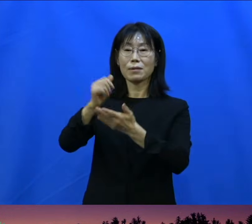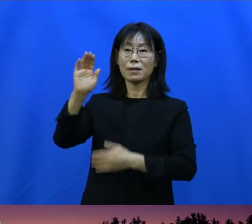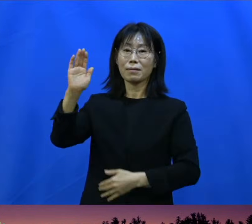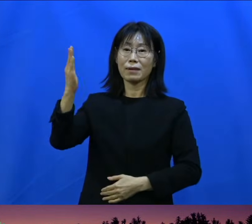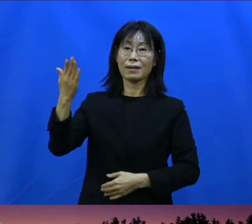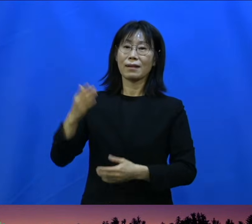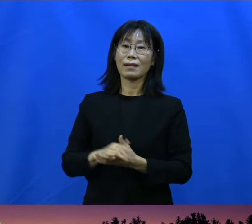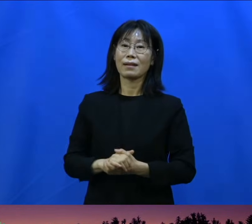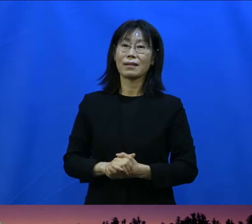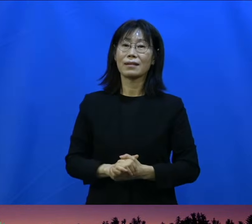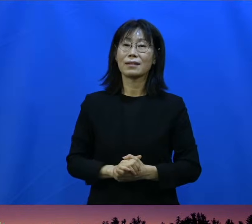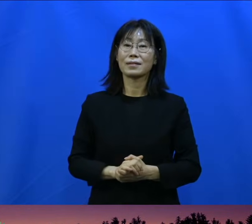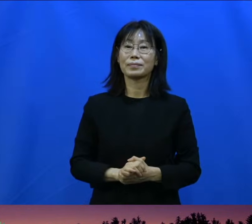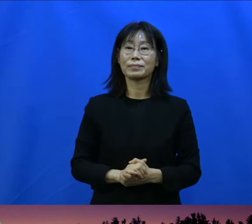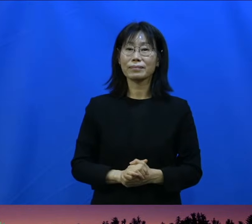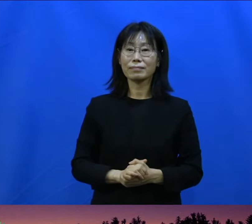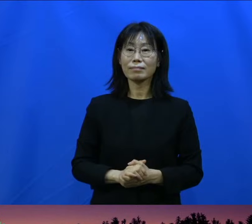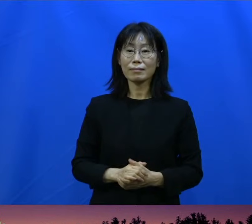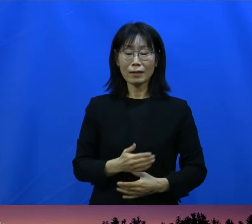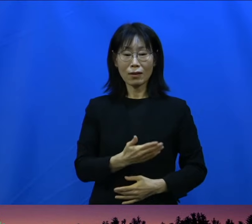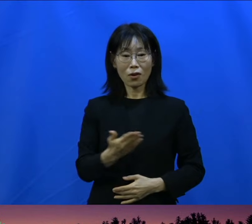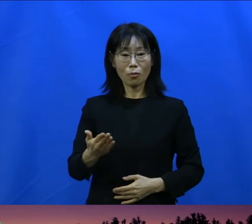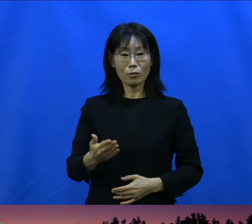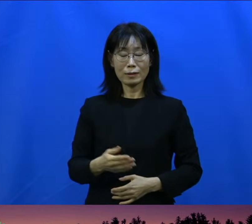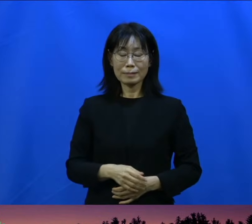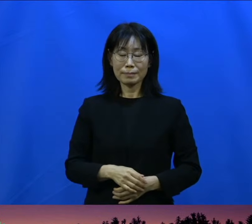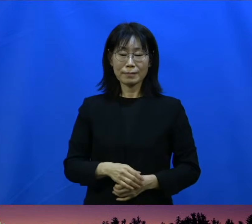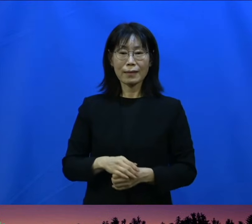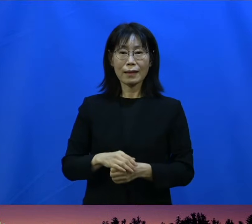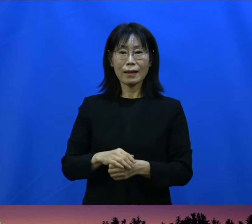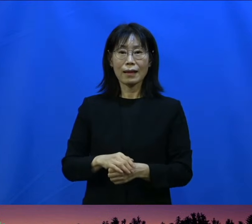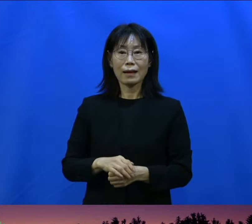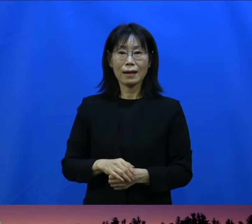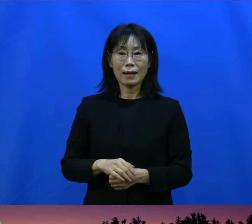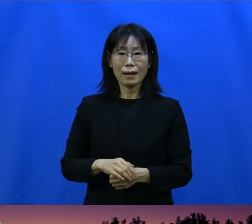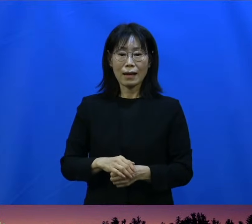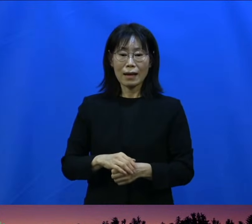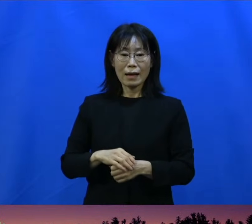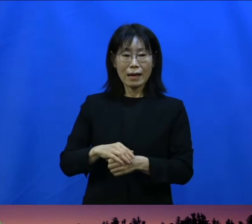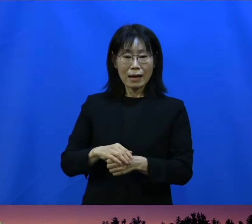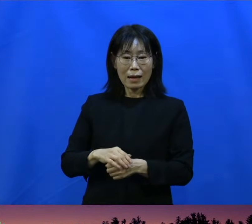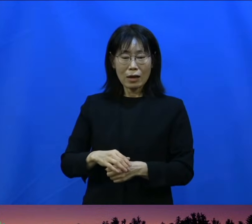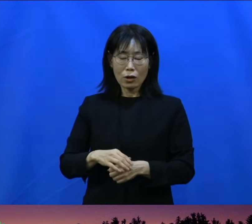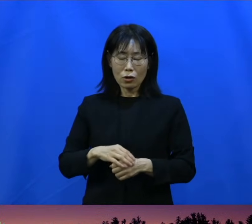사랑을 그냥 베풀 수가 없어. 죄를 정리해야 돼.